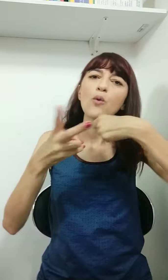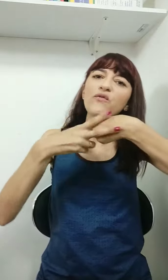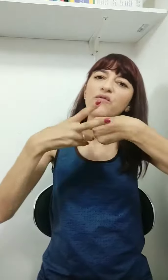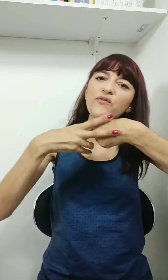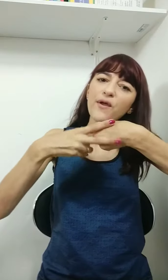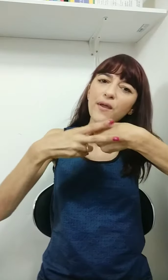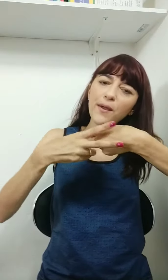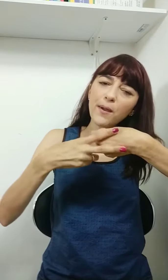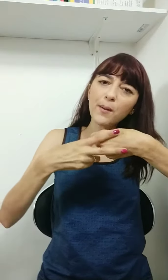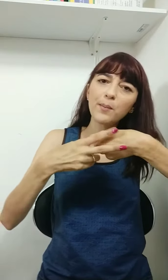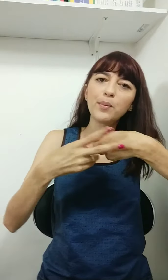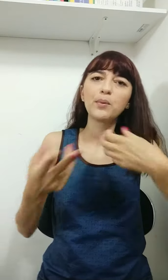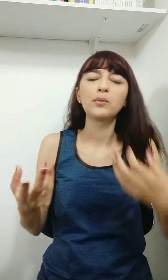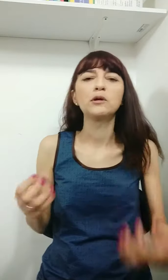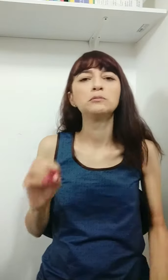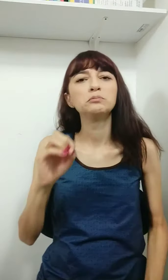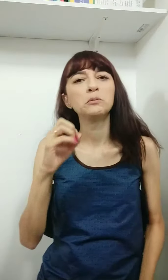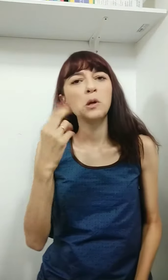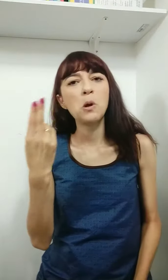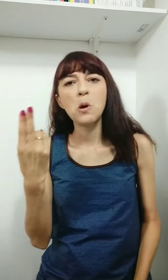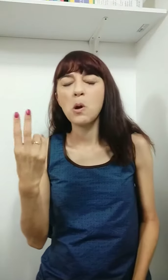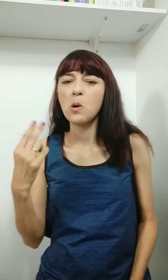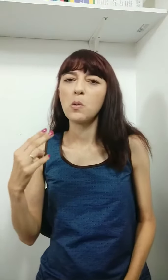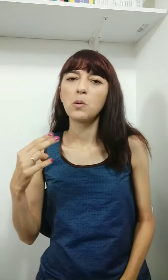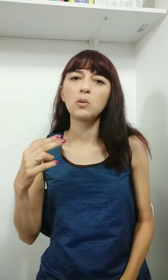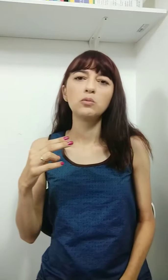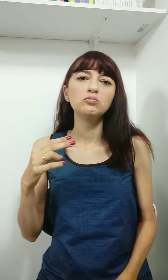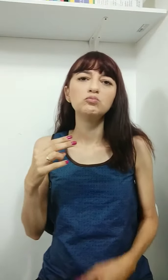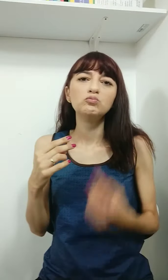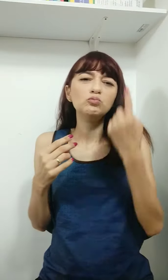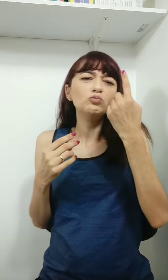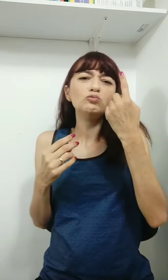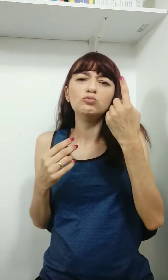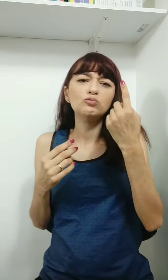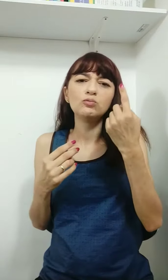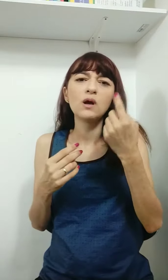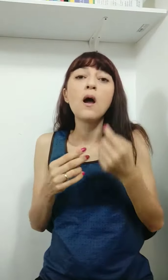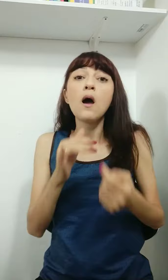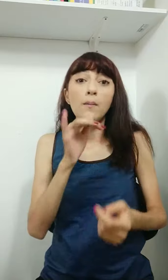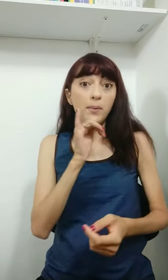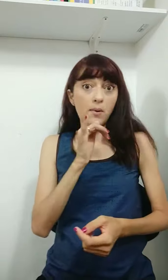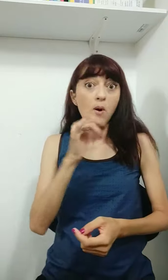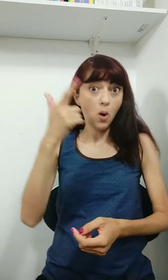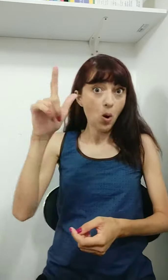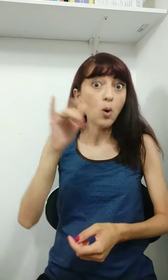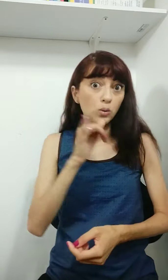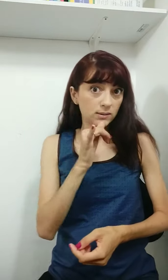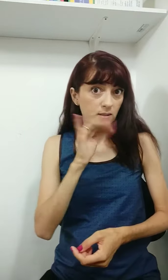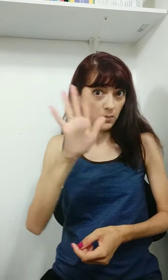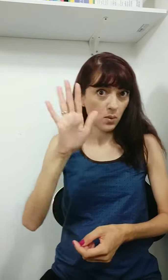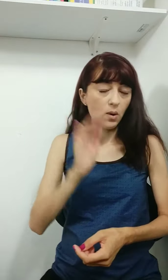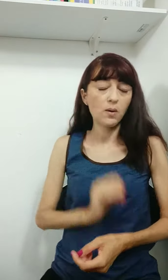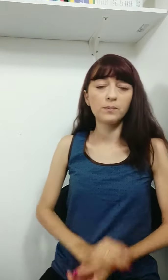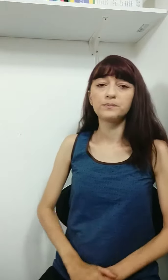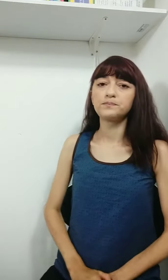muita atenção, tá bom? Isso é comum no começo, mas com o tempo vocês vão percebendo que o mais importante é fazer essa expressão na